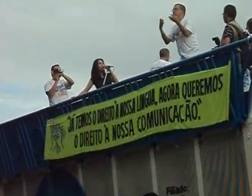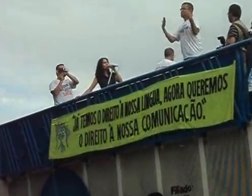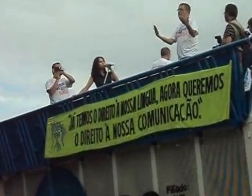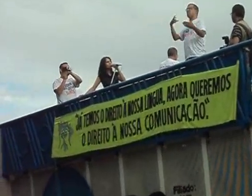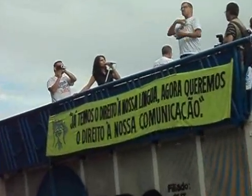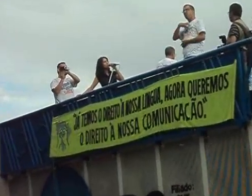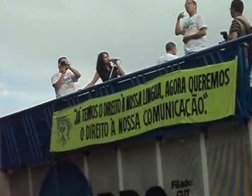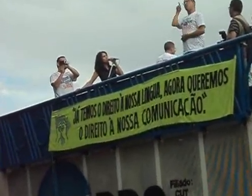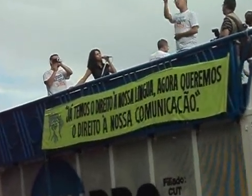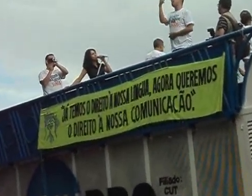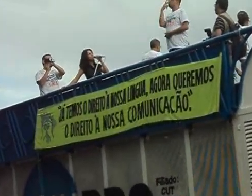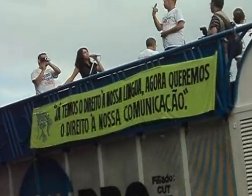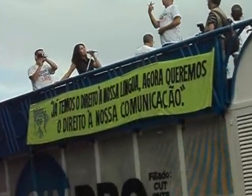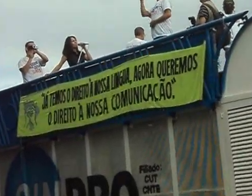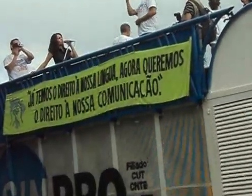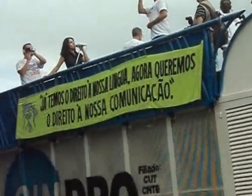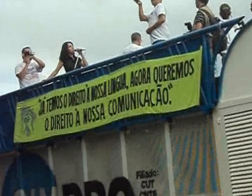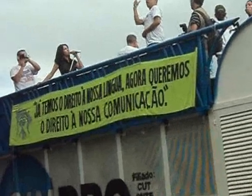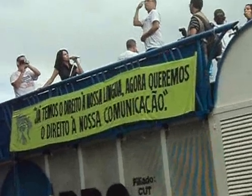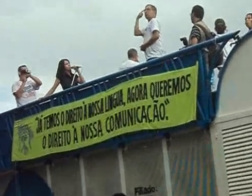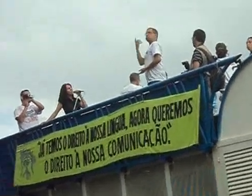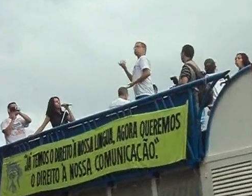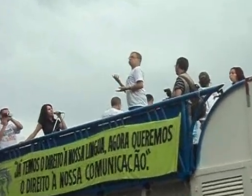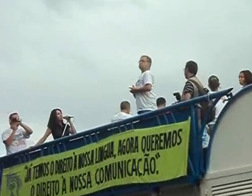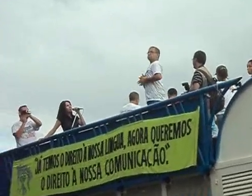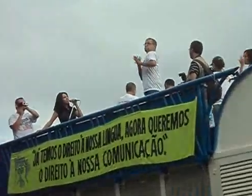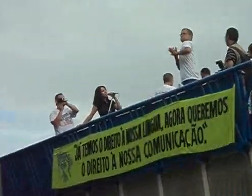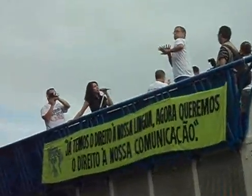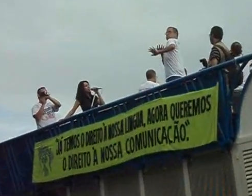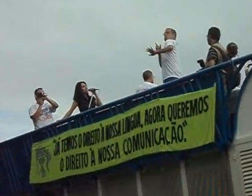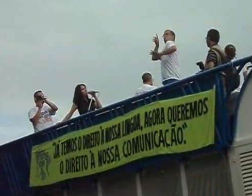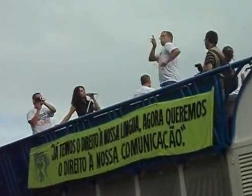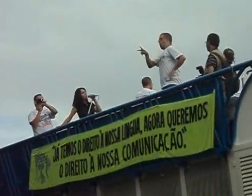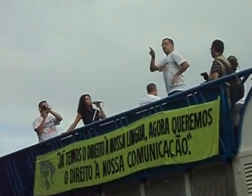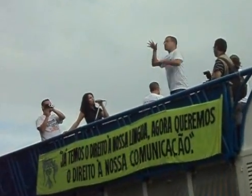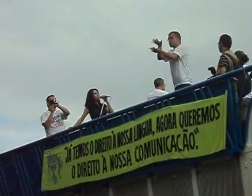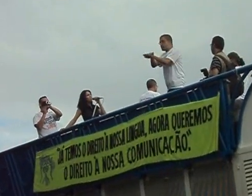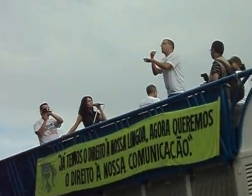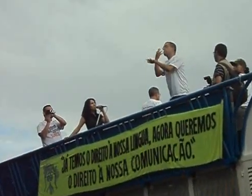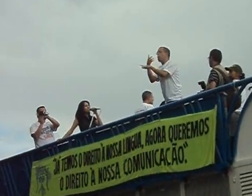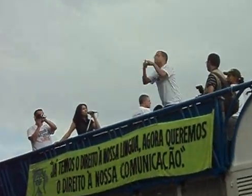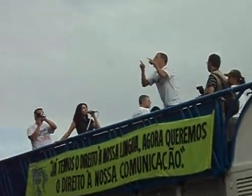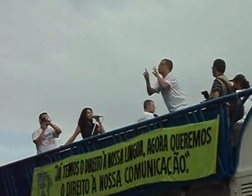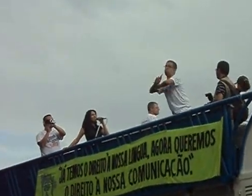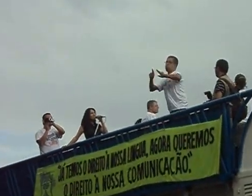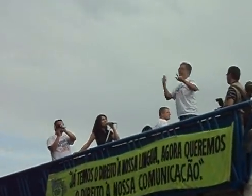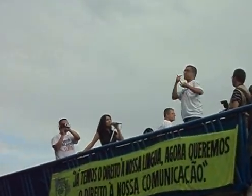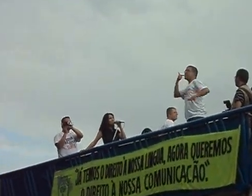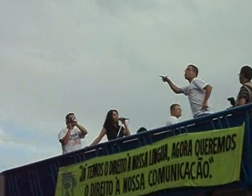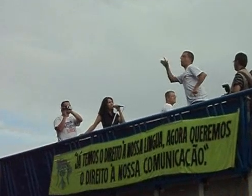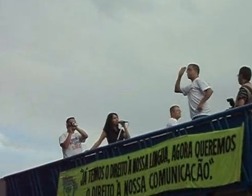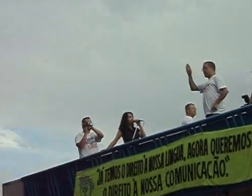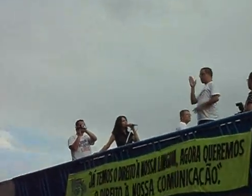parabéns, estou parabenizando, foi um prazer muito grande. E eu sinto que aquilo que o MEC pensou, que a gente gostaria de fazer